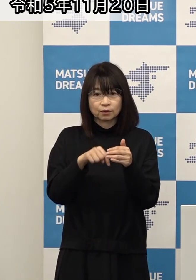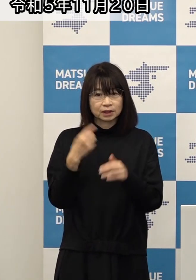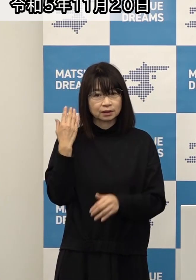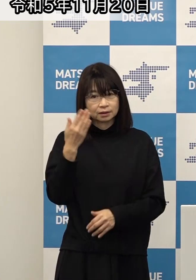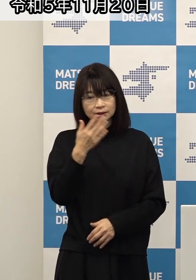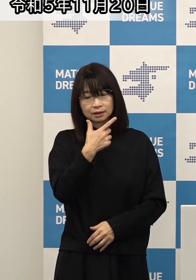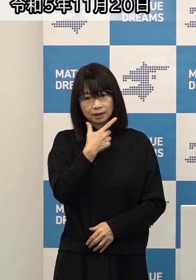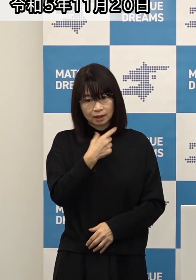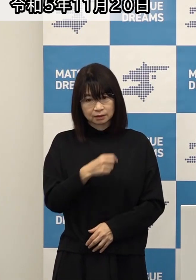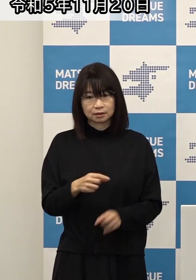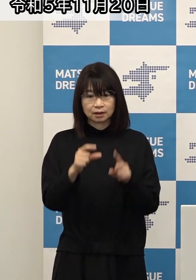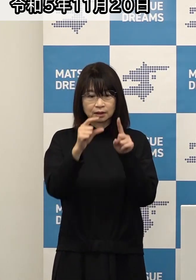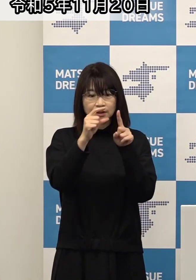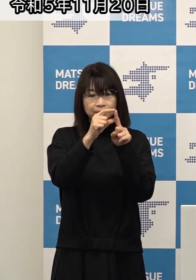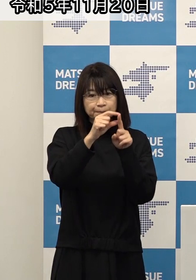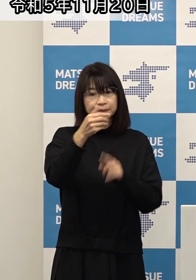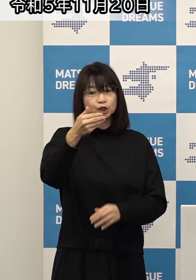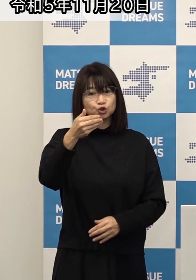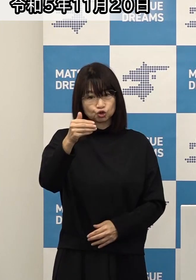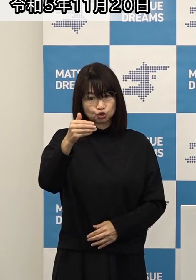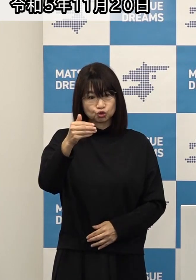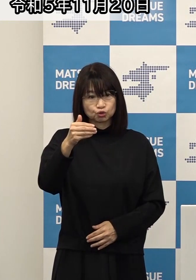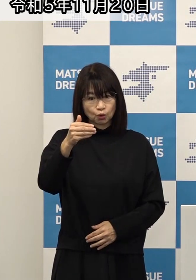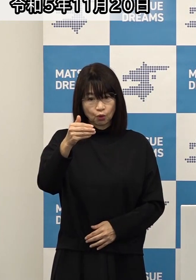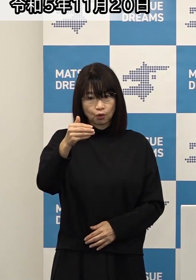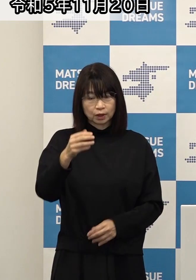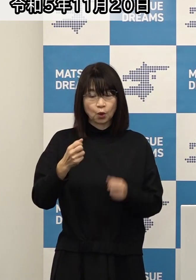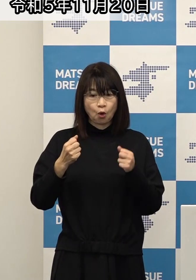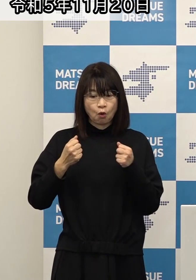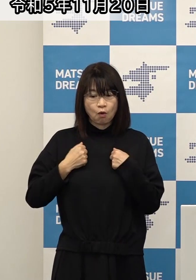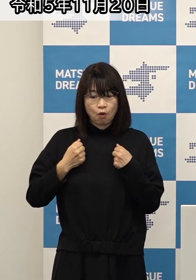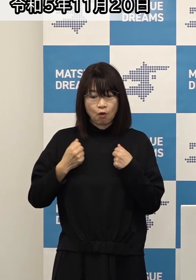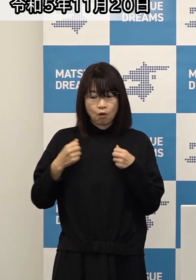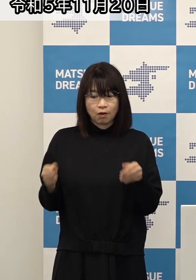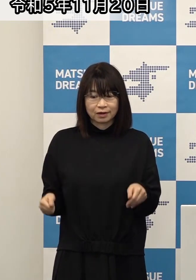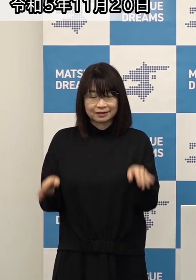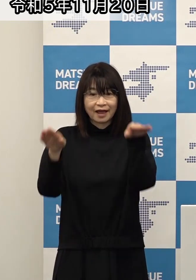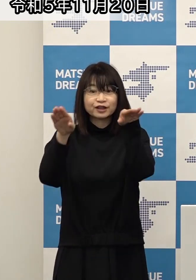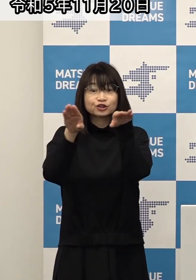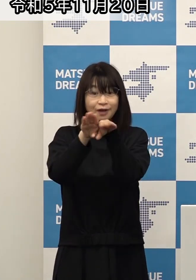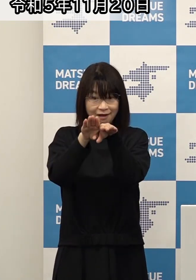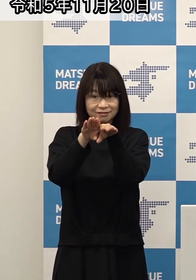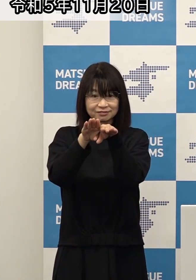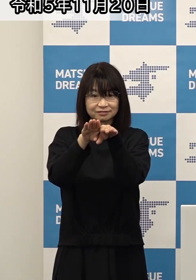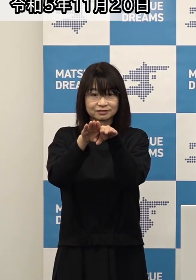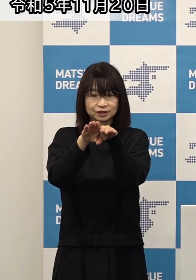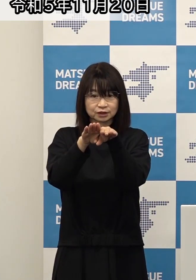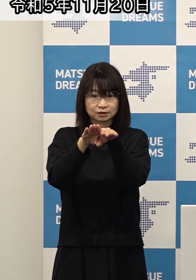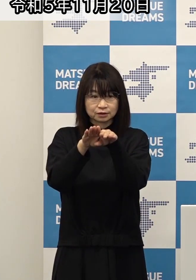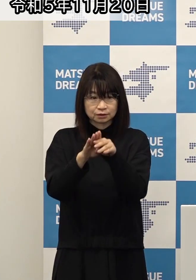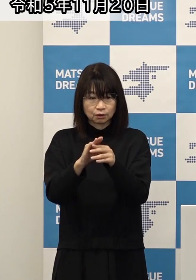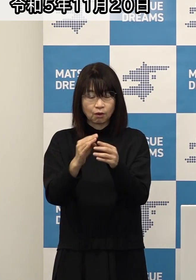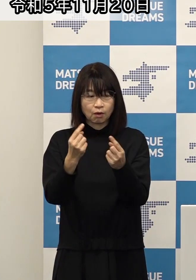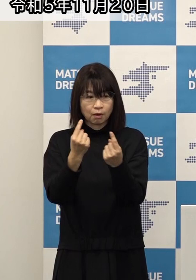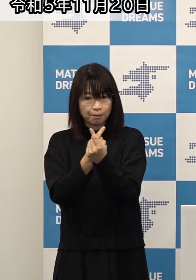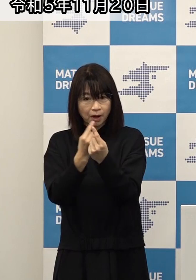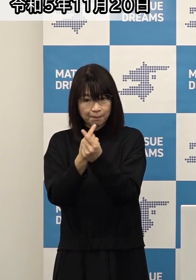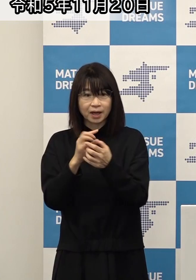9ページで発表いただいたですね、体育館の整備の関係のことでちょっと伺いたいんですけれども、